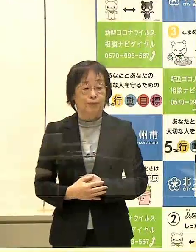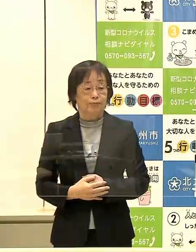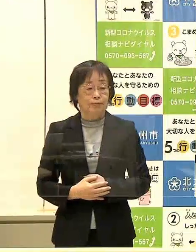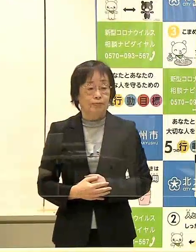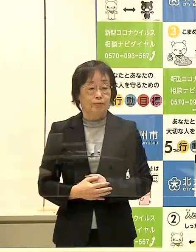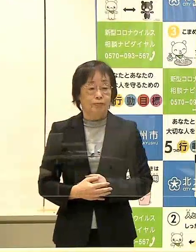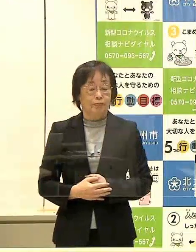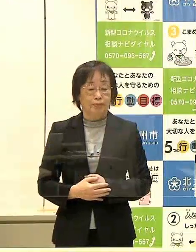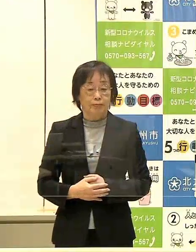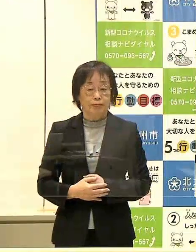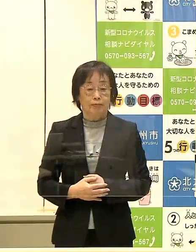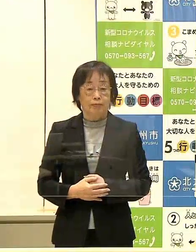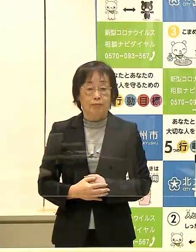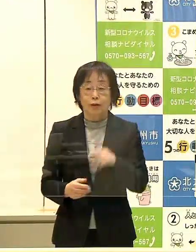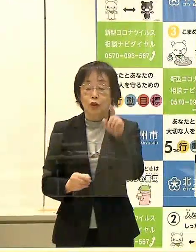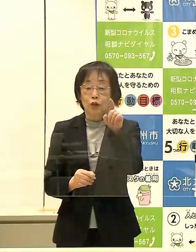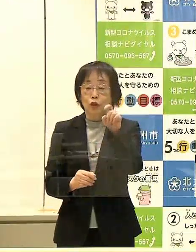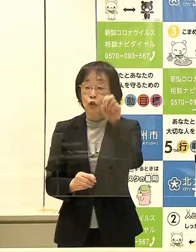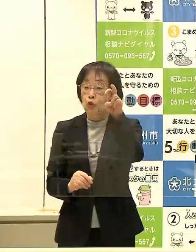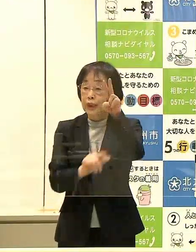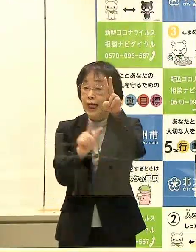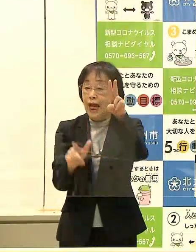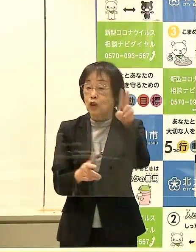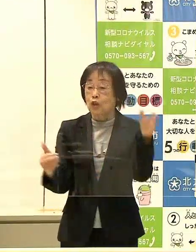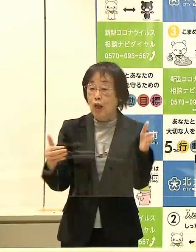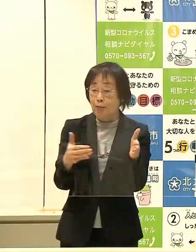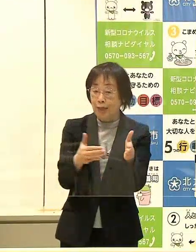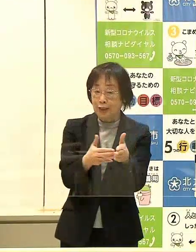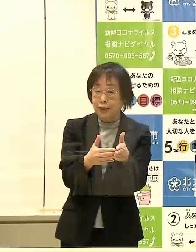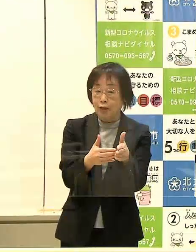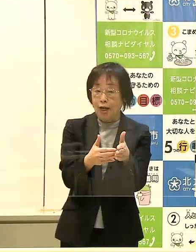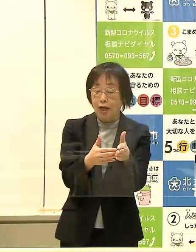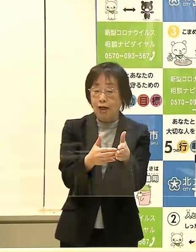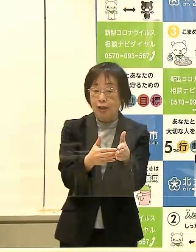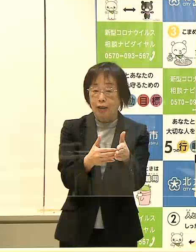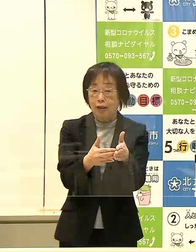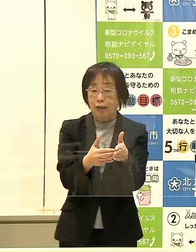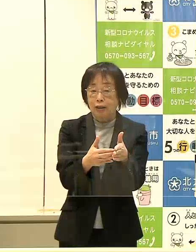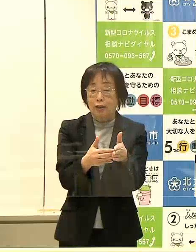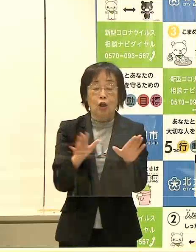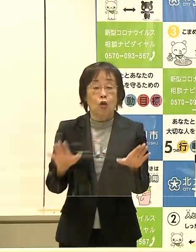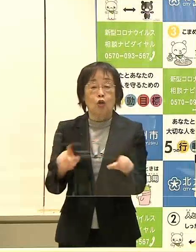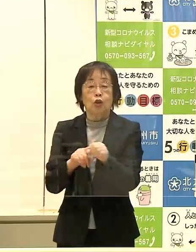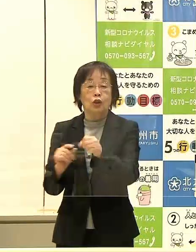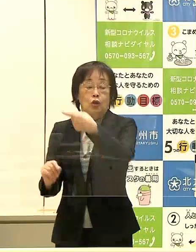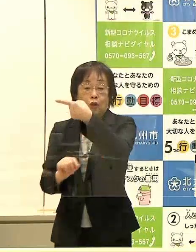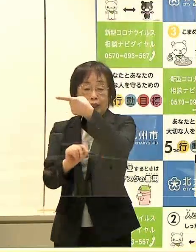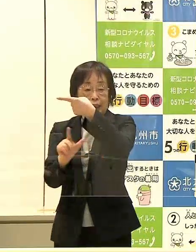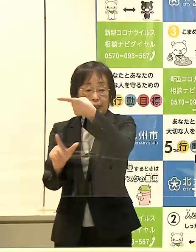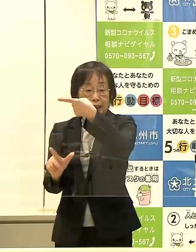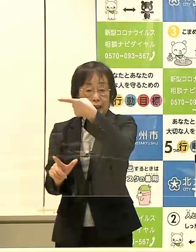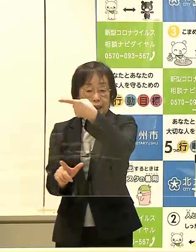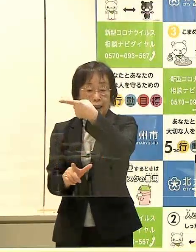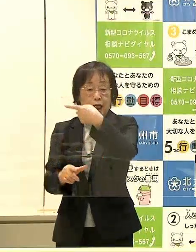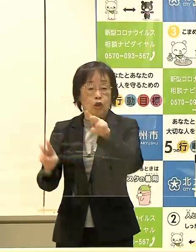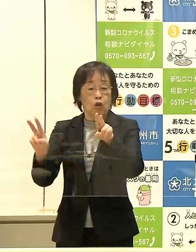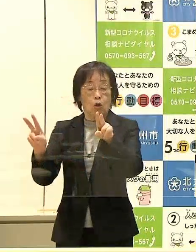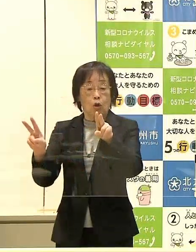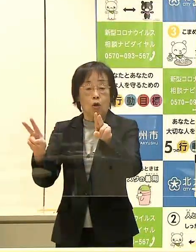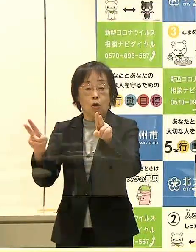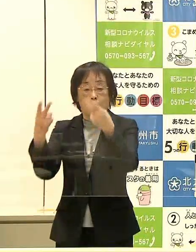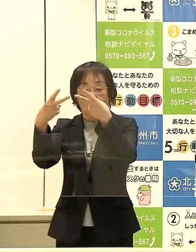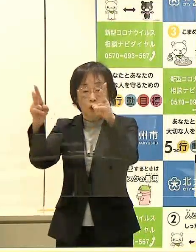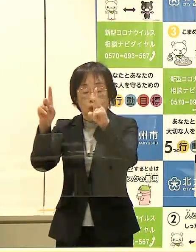え年末にははええええ今年は1月の行事予定を